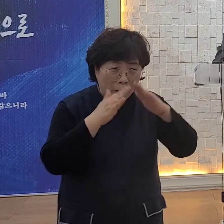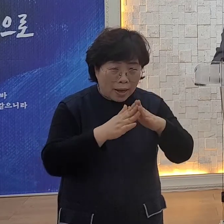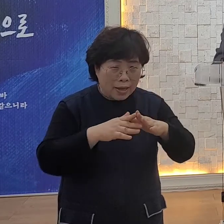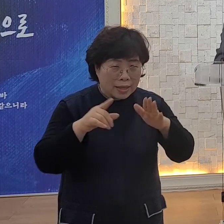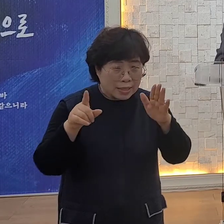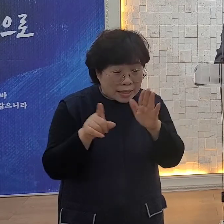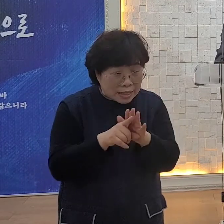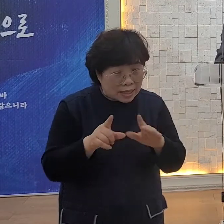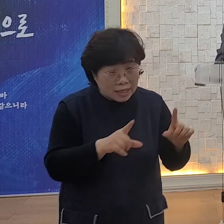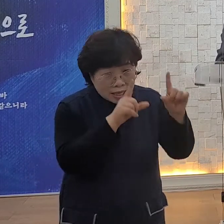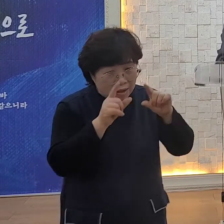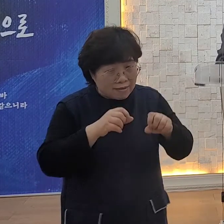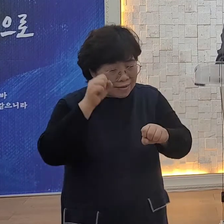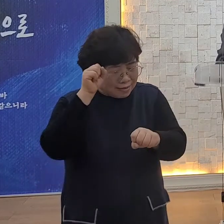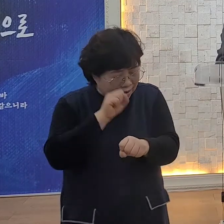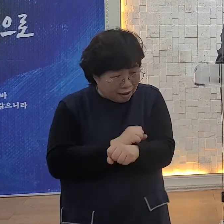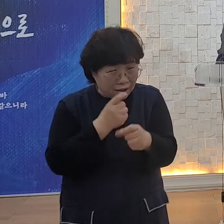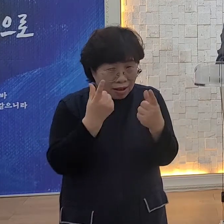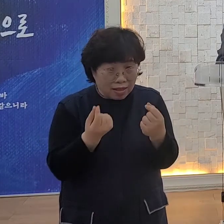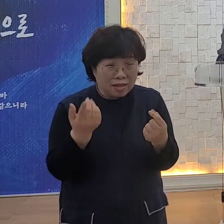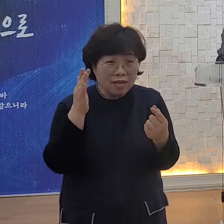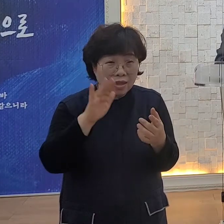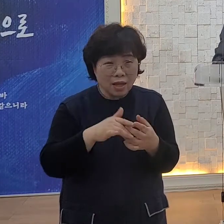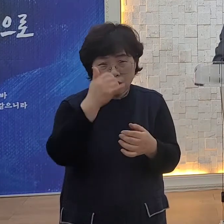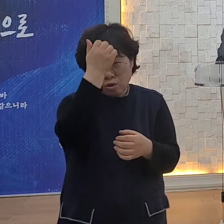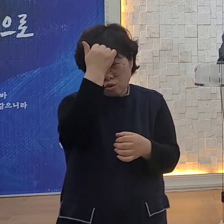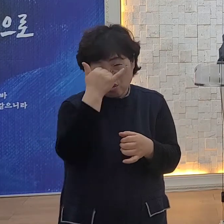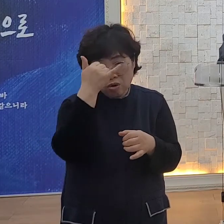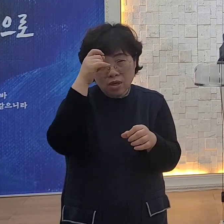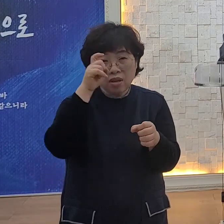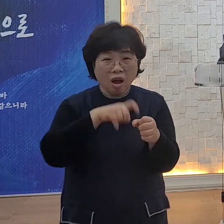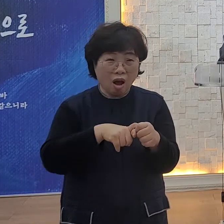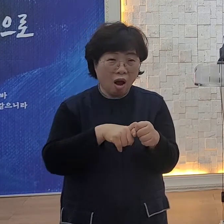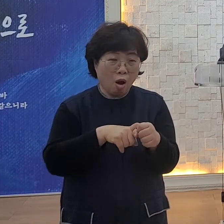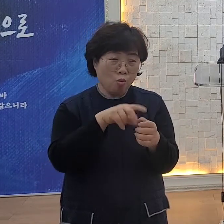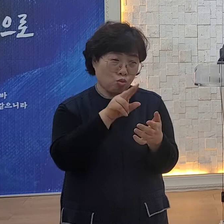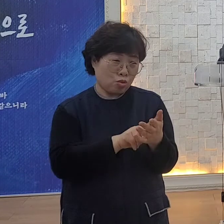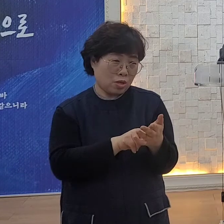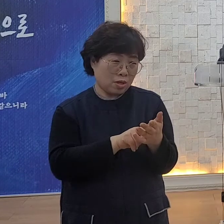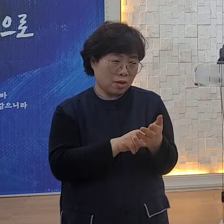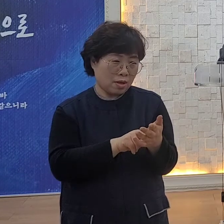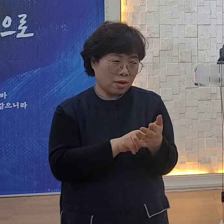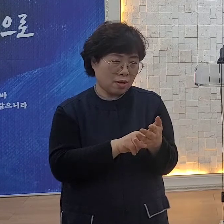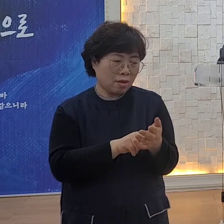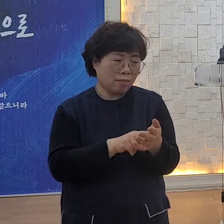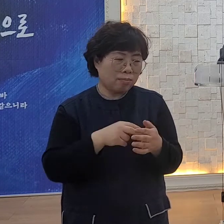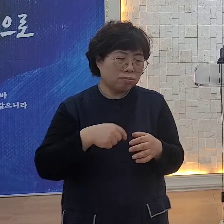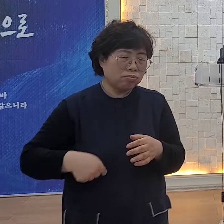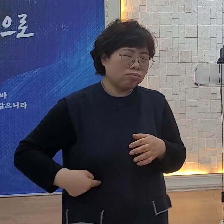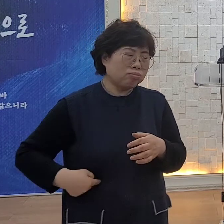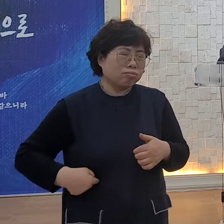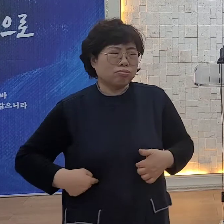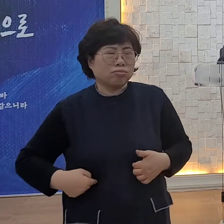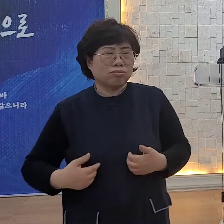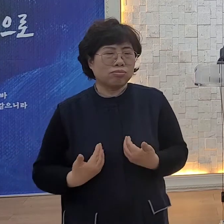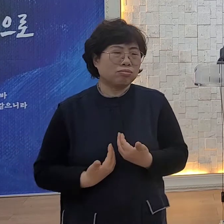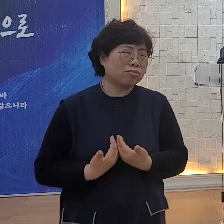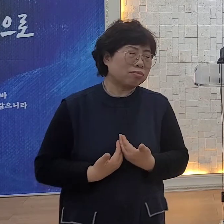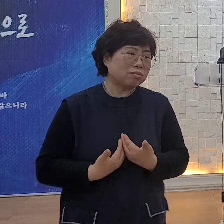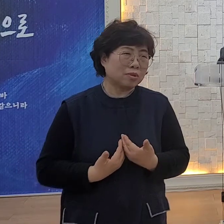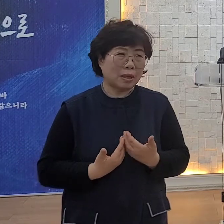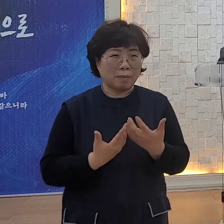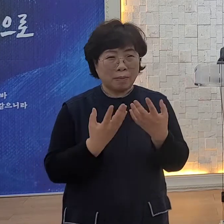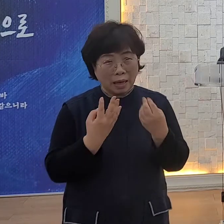그렇게 잘하는 것처럼 보이는데 윤리적인 문제, 이 오늘 성경이 말하는 29절에서 31절에 이 문제에 걸려있는